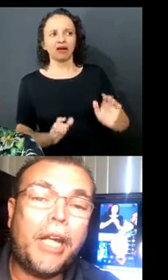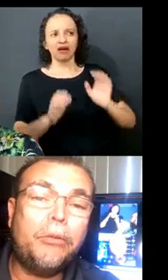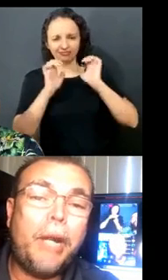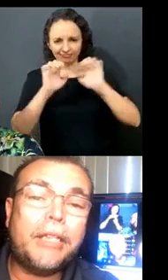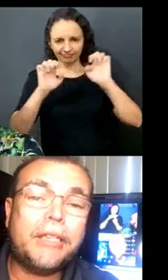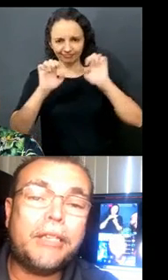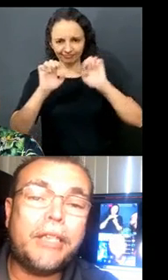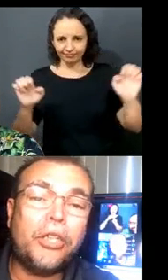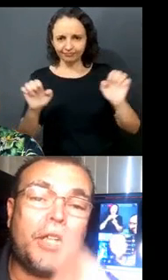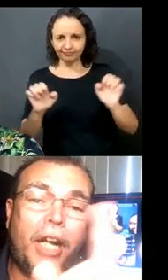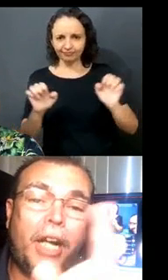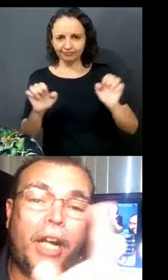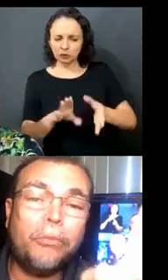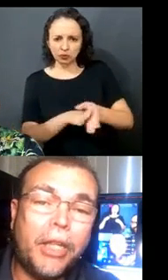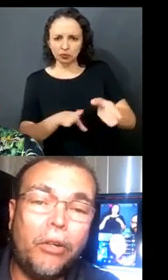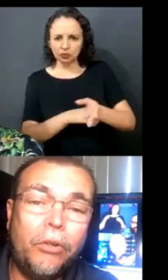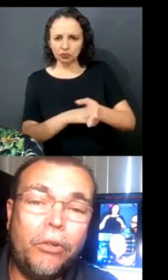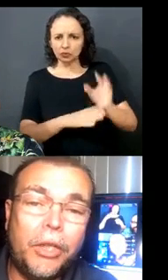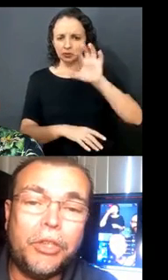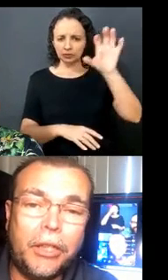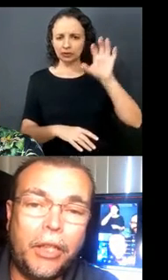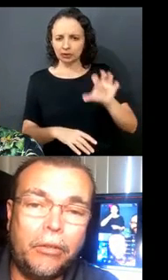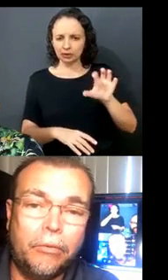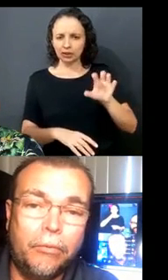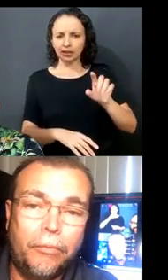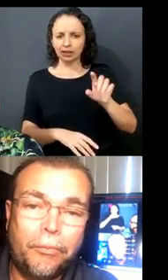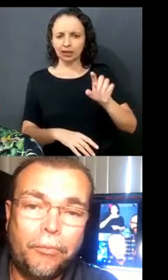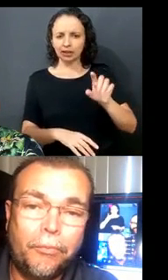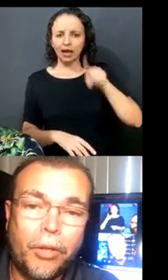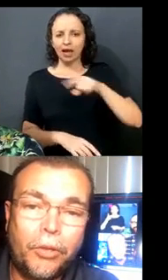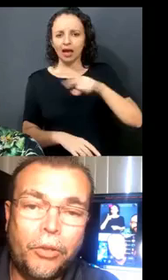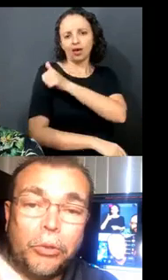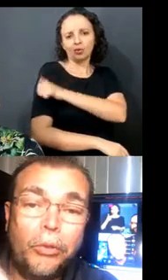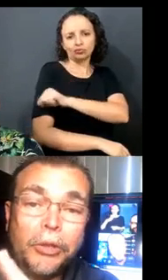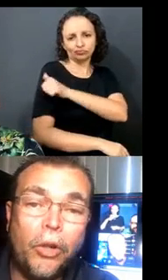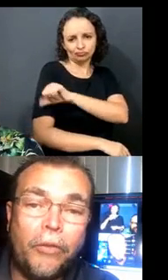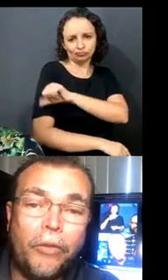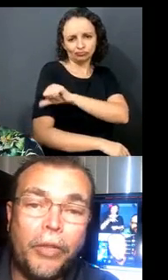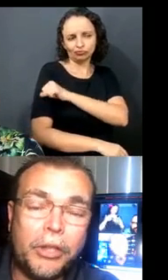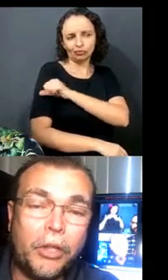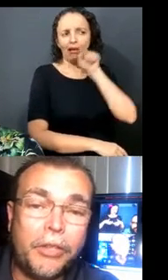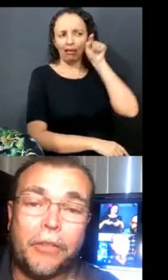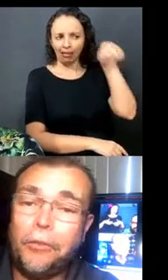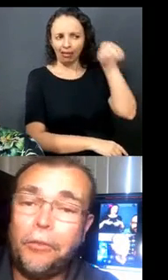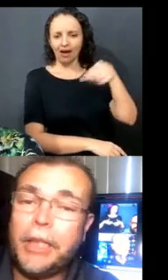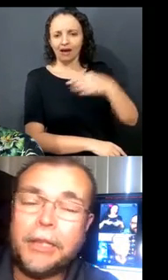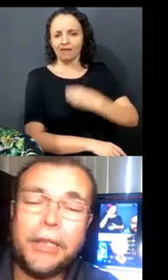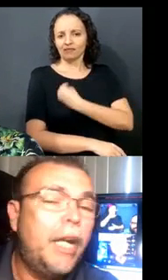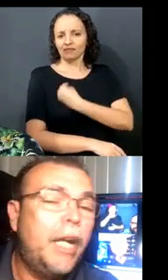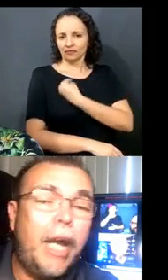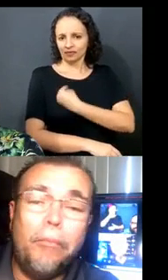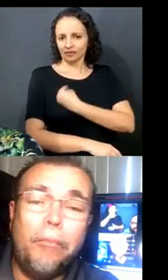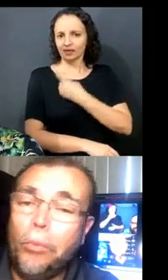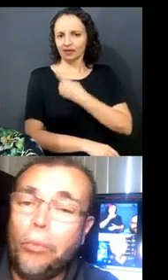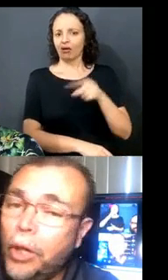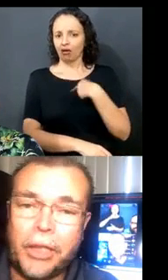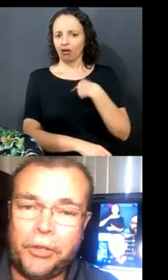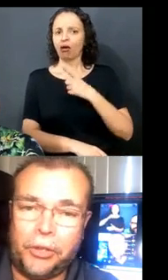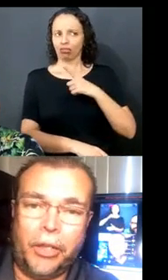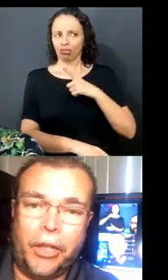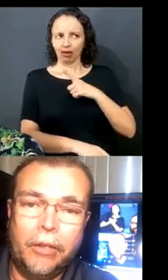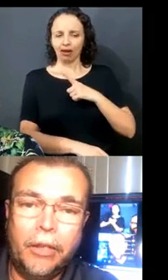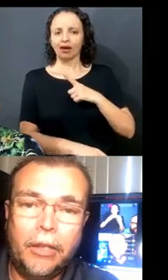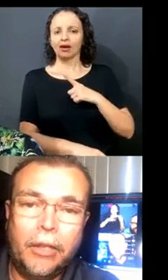discipulado no estado mais tradicional do Brasil, que é o Rio de Janeiro. Nós temos duas convenções. A Convenção Fluminense é